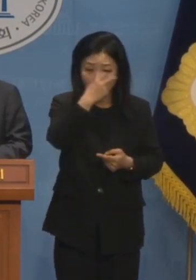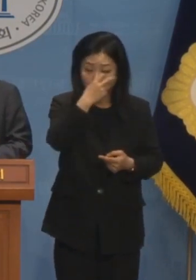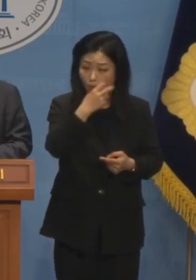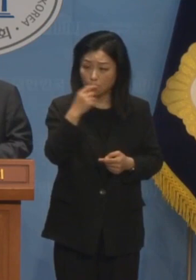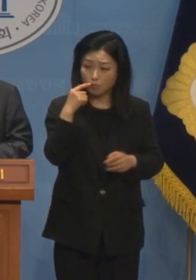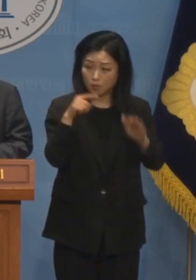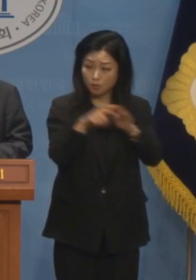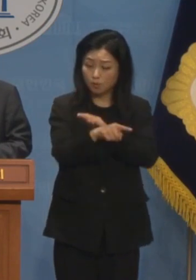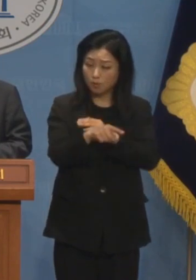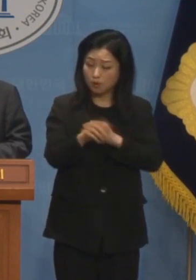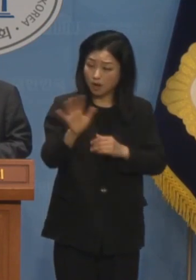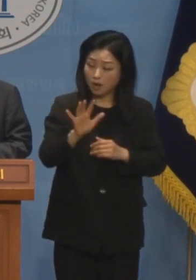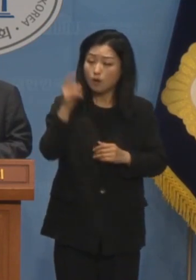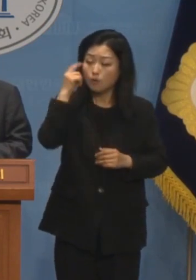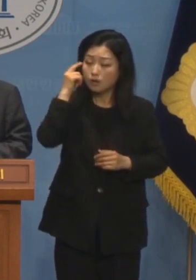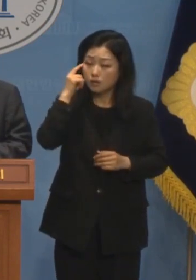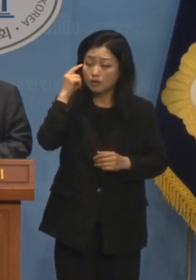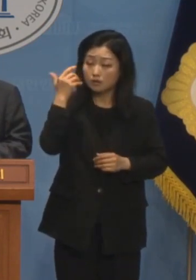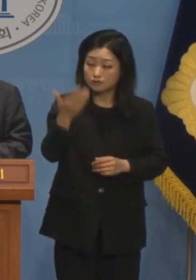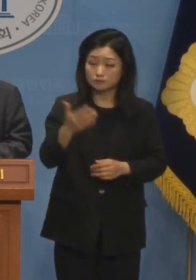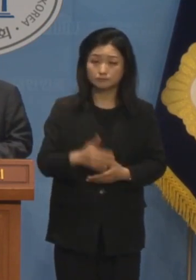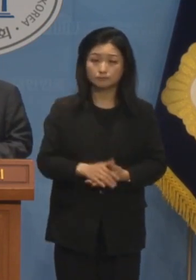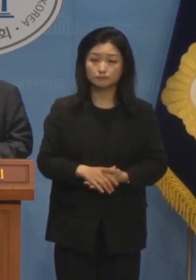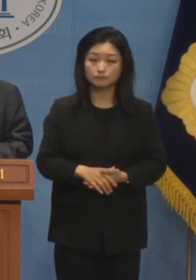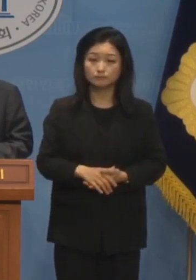근로감독을 실시하지 않은 이유에 대해서 물었습니다.